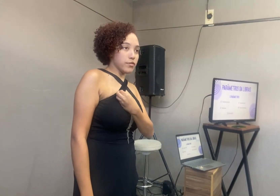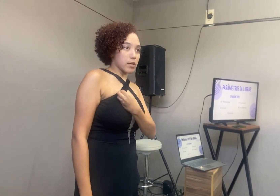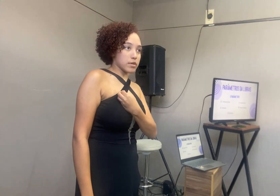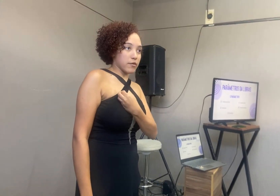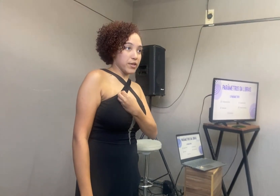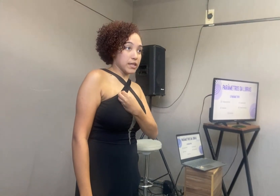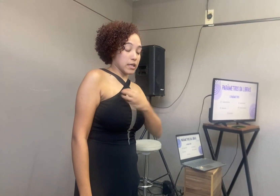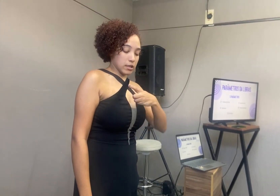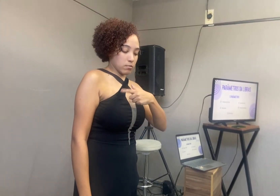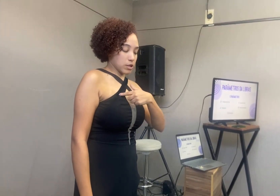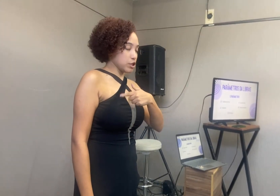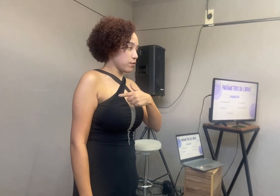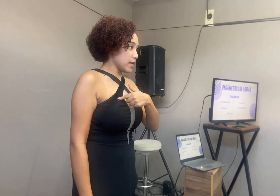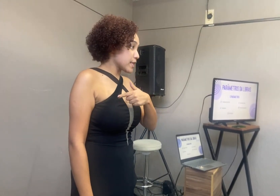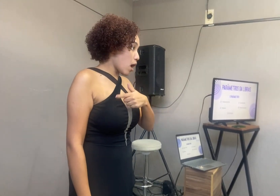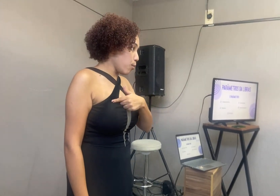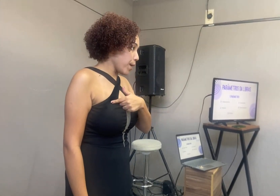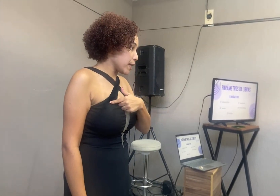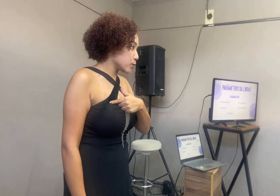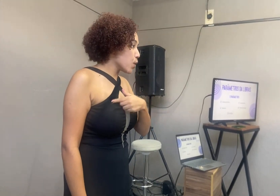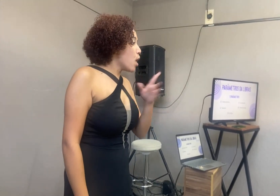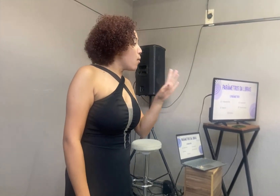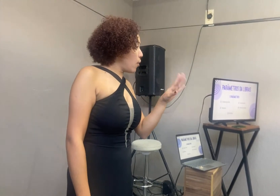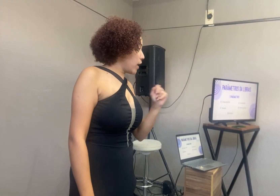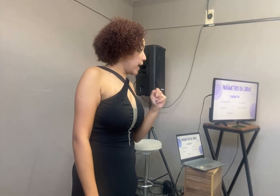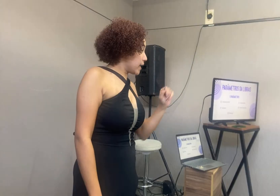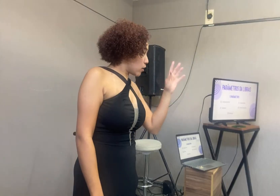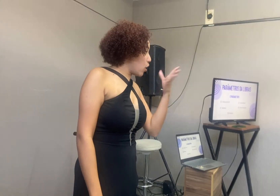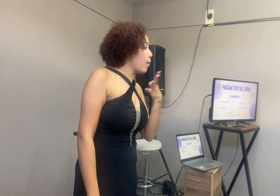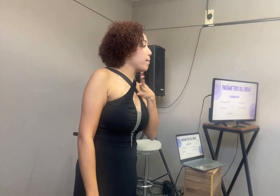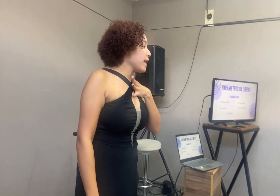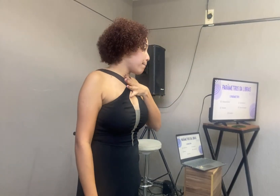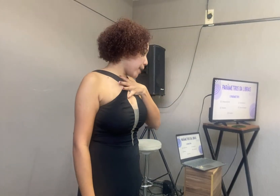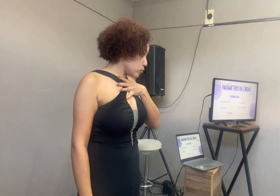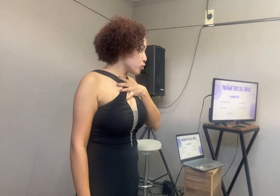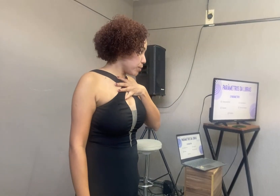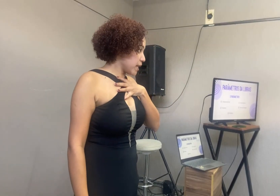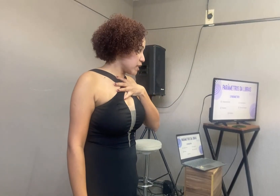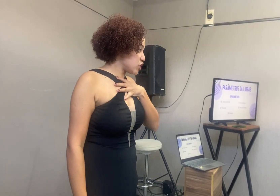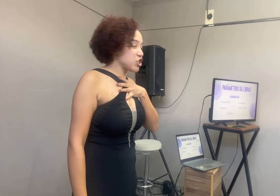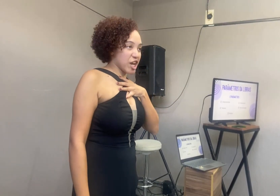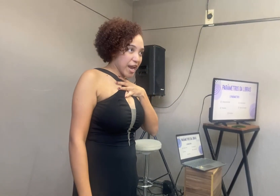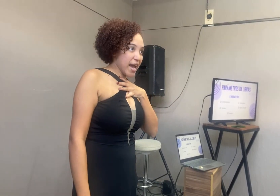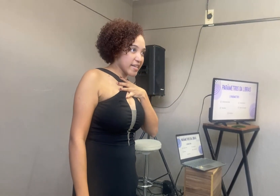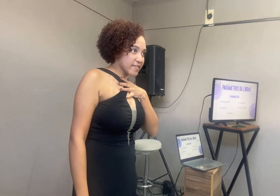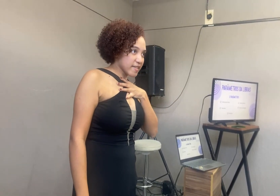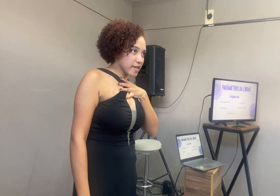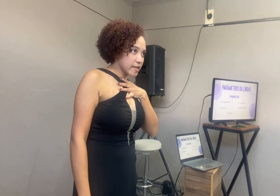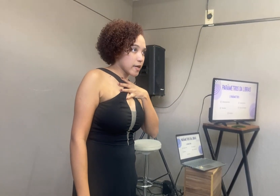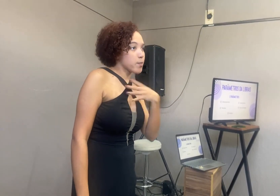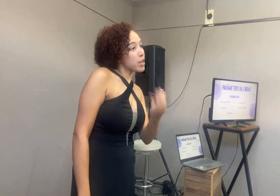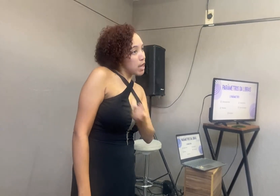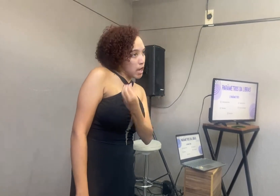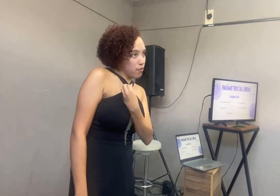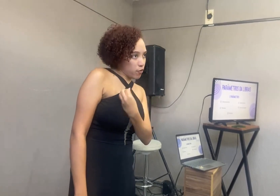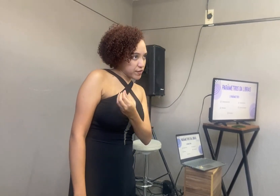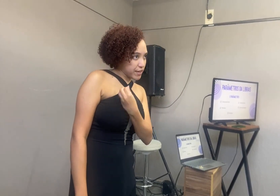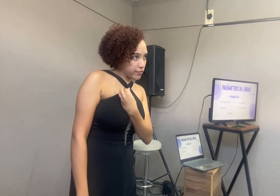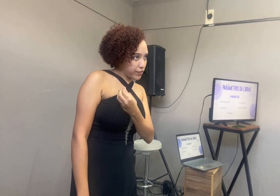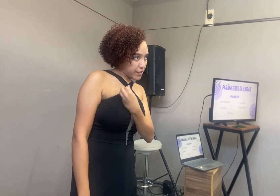da vida, a gente faz ao peito. Porém, como a minha mão dominante é a esquerda, eu vou fazer